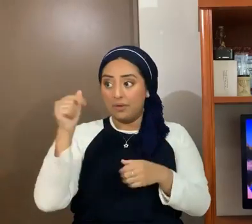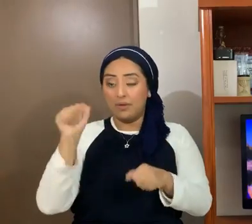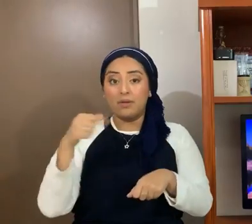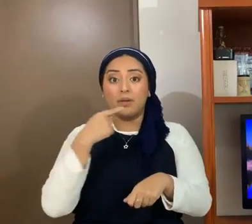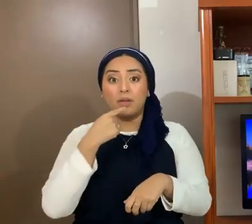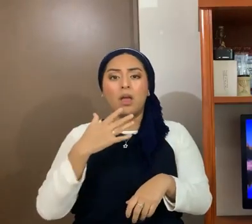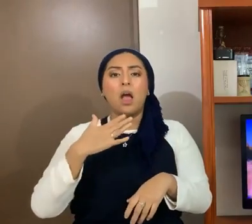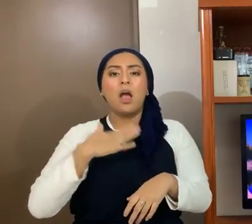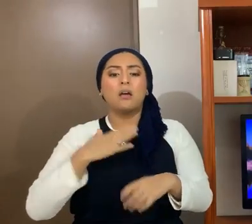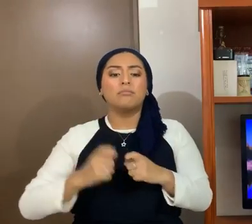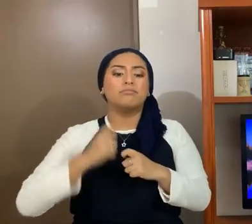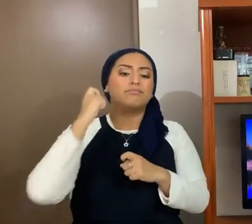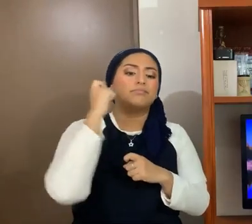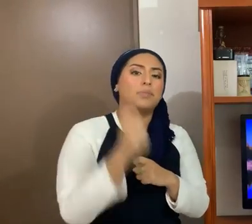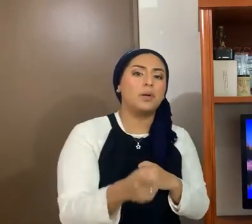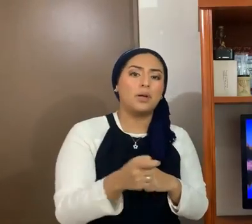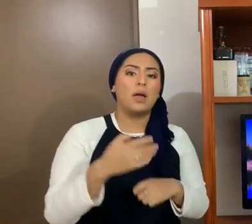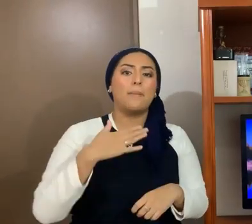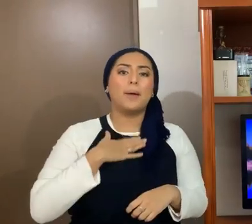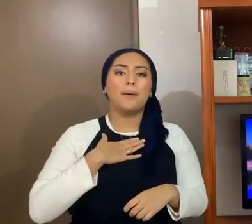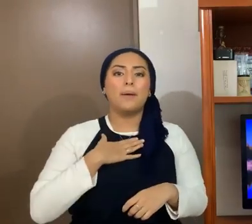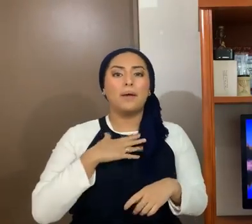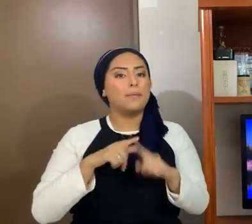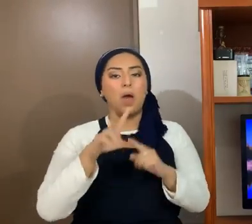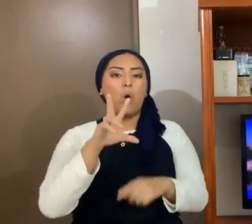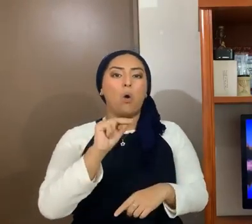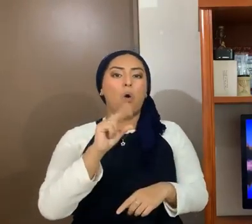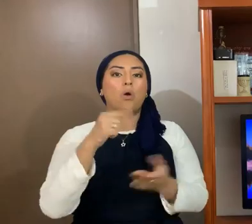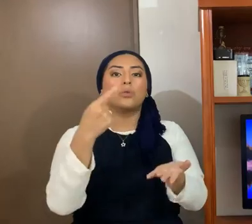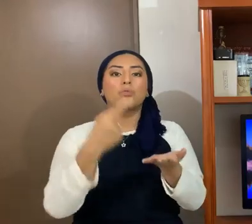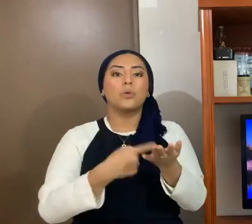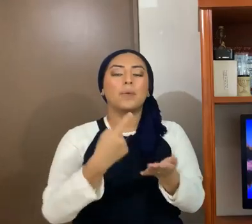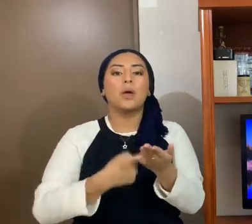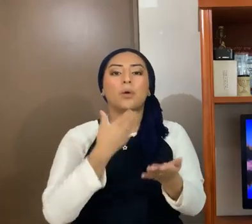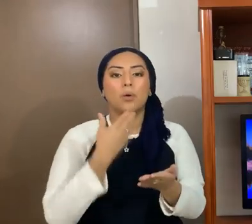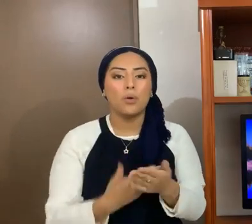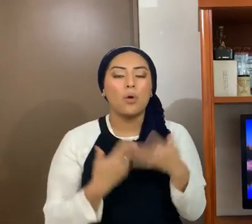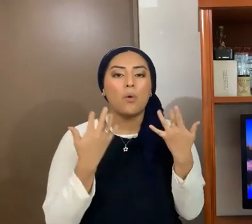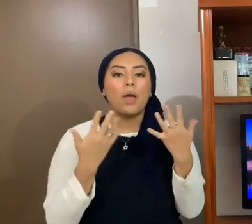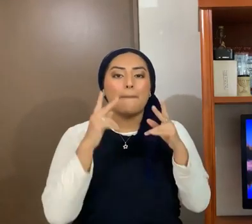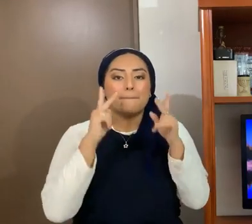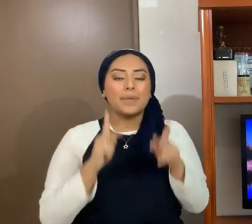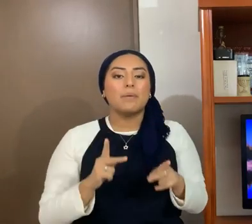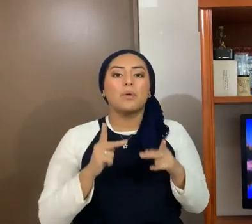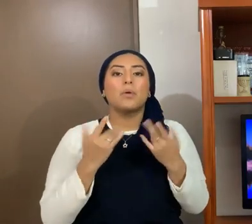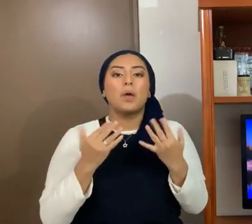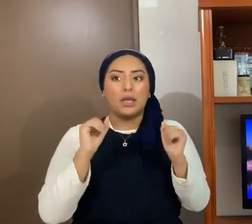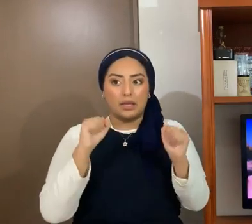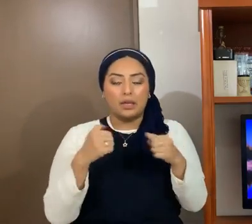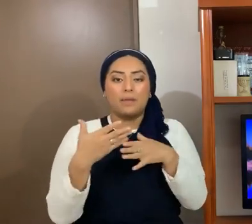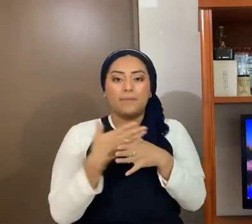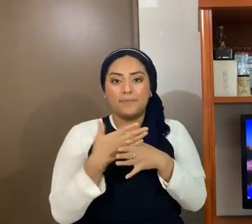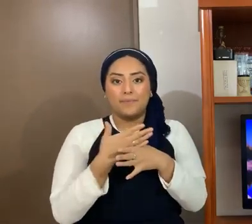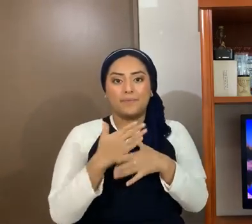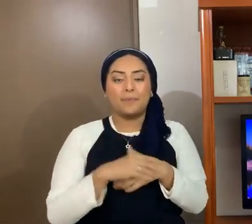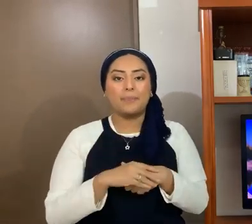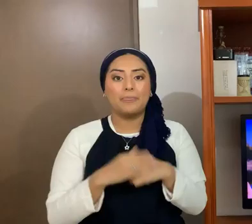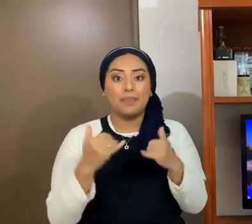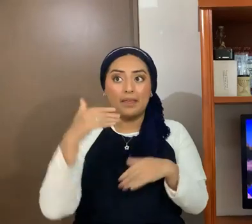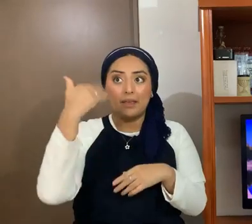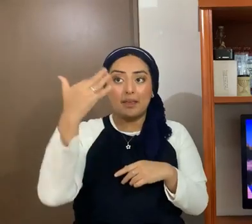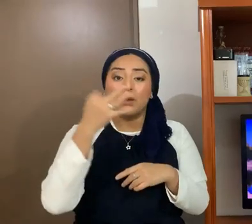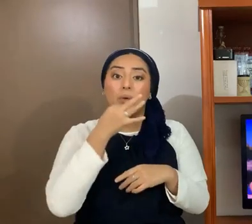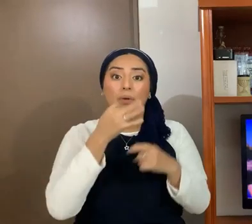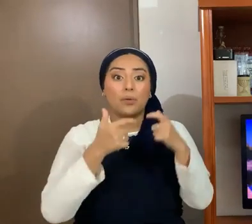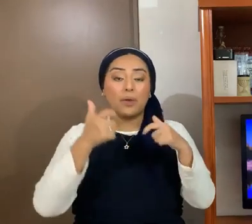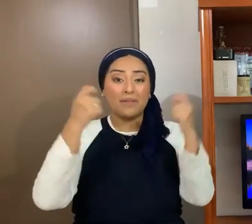decir, bueno, yo pongo todo esto o yo pongo aquello. Pero no, a veces es bueno esperar para que el pueblo pueda participar. Ahora que se acerca la